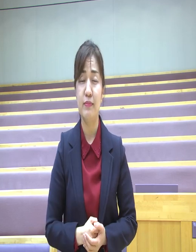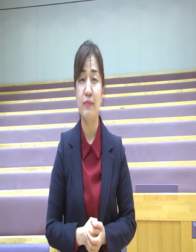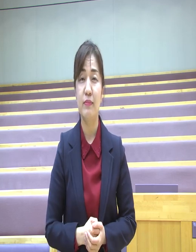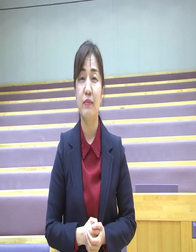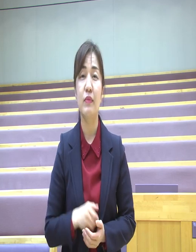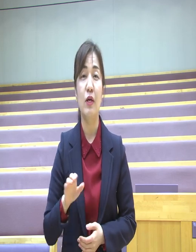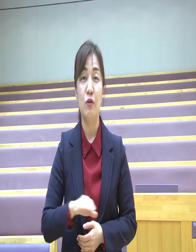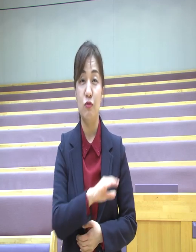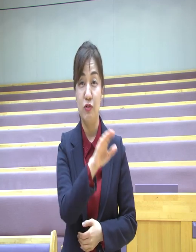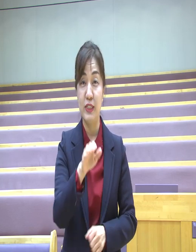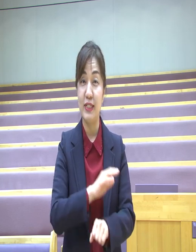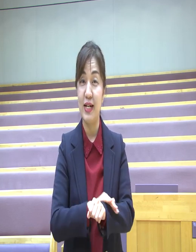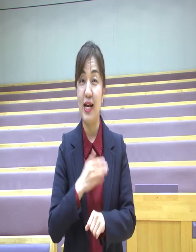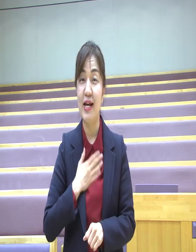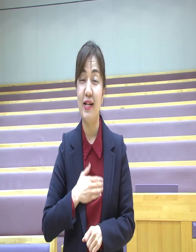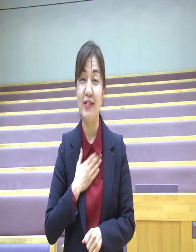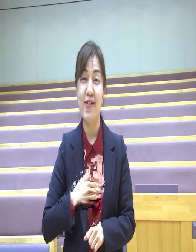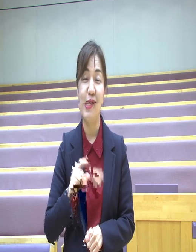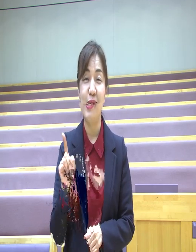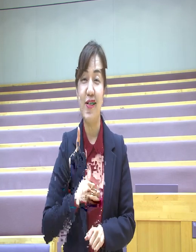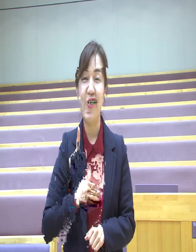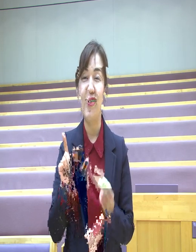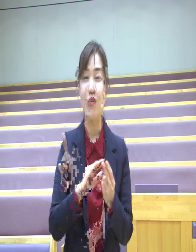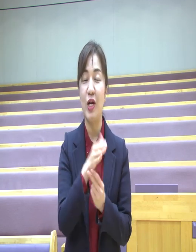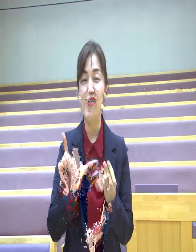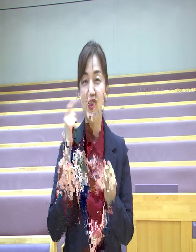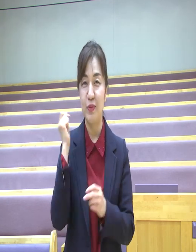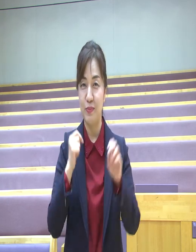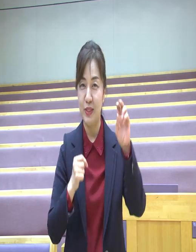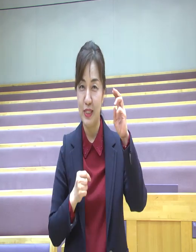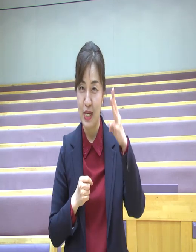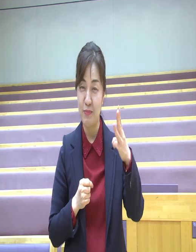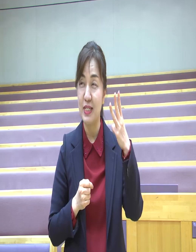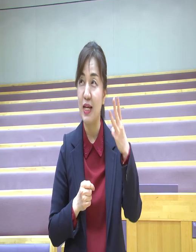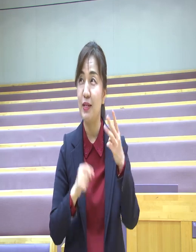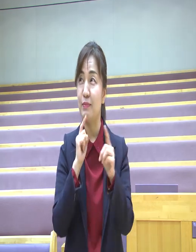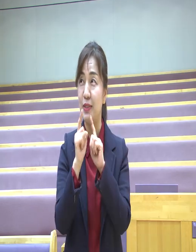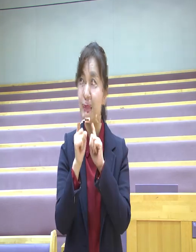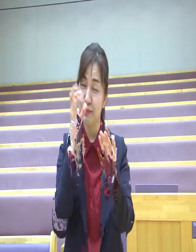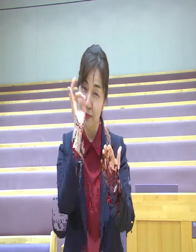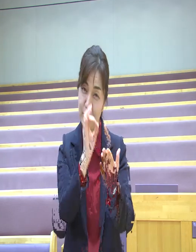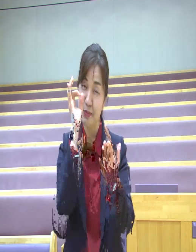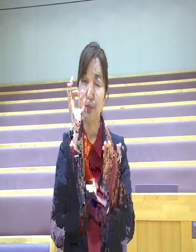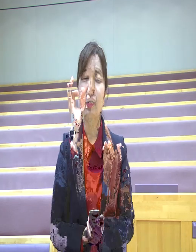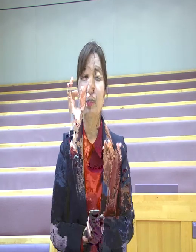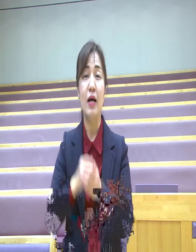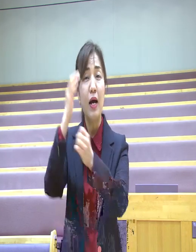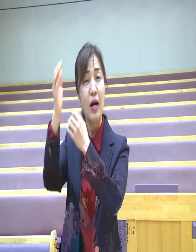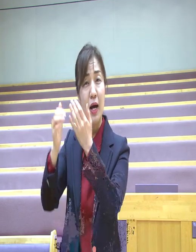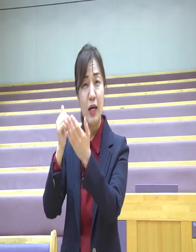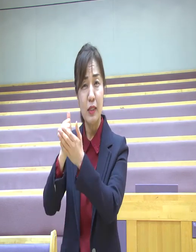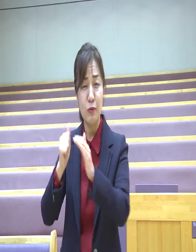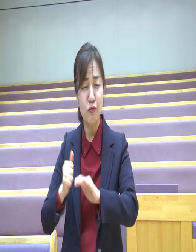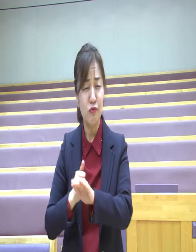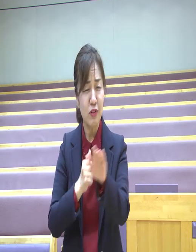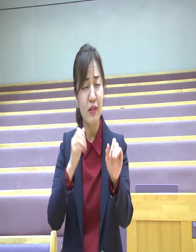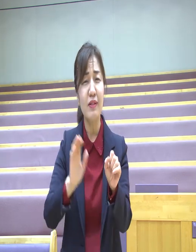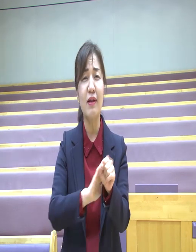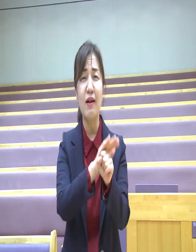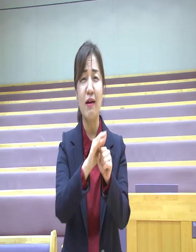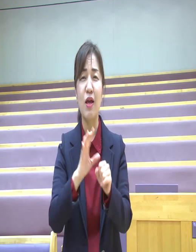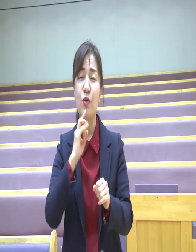것입니다. 우리에게 잘 알려진 요한복음 3장 16절에서 18절까지의 말씀을 보면 하나님이